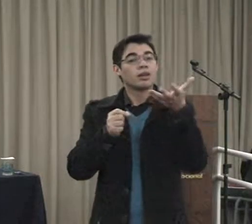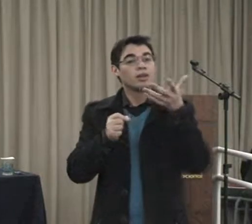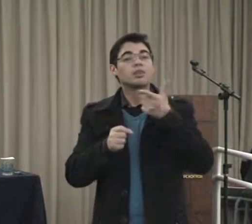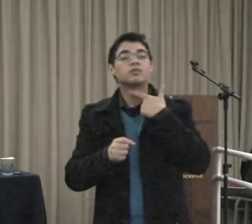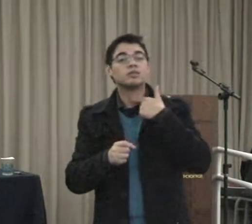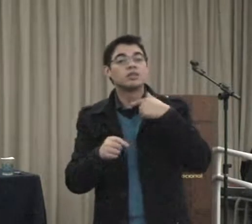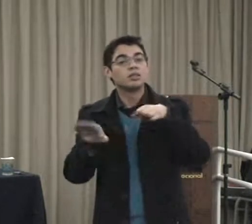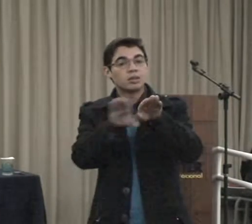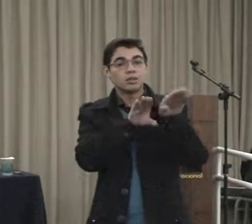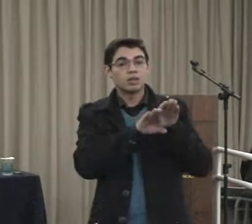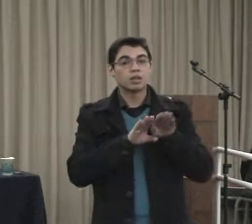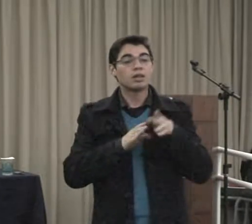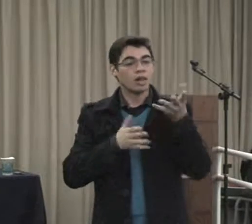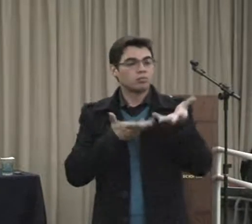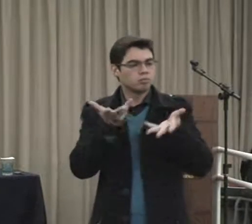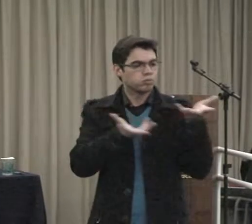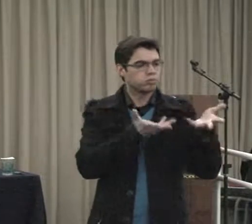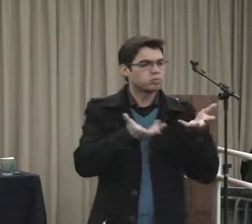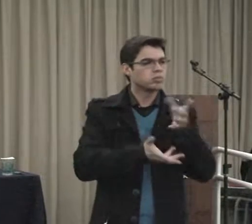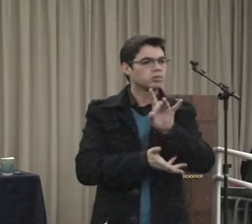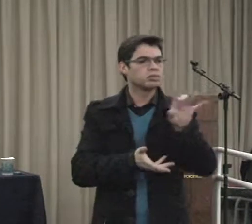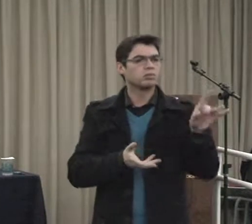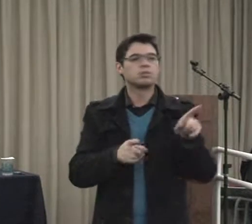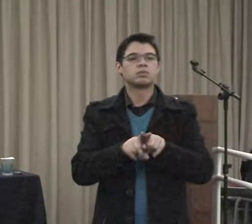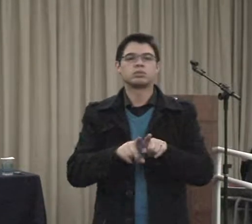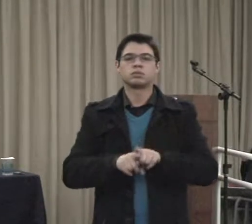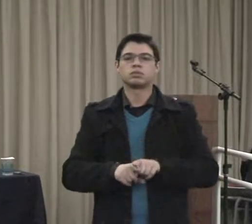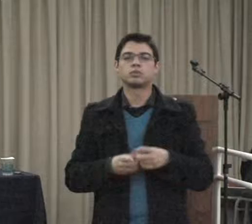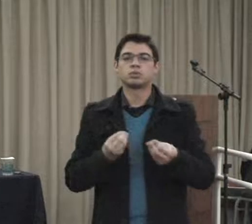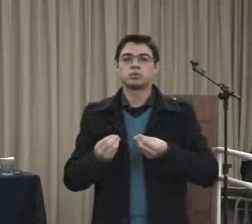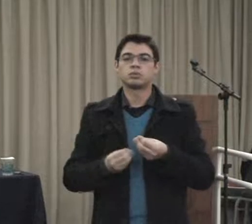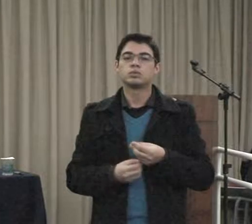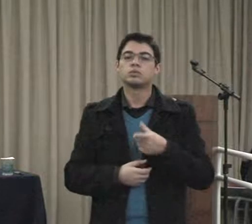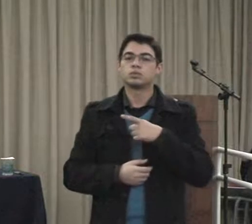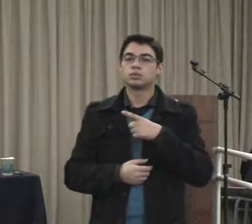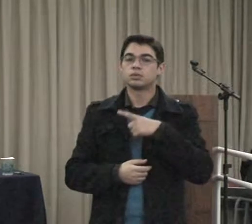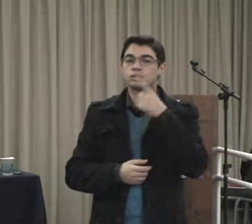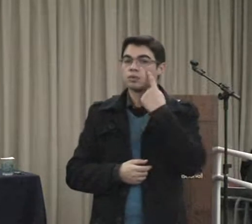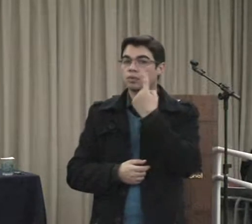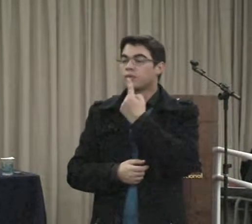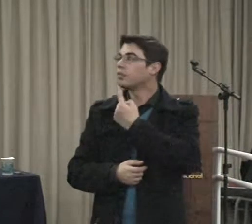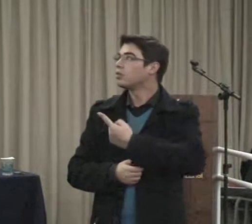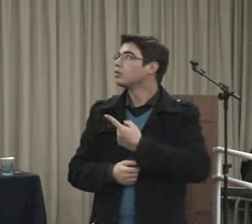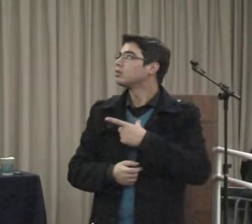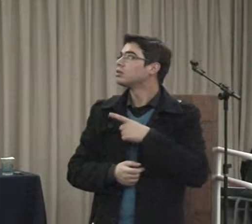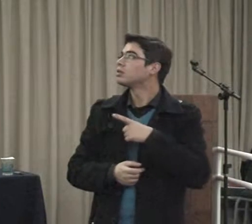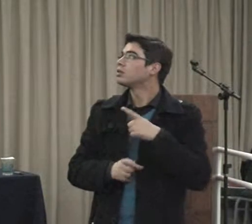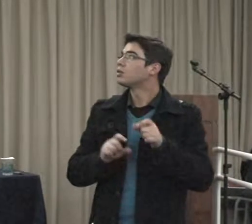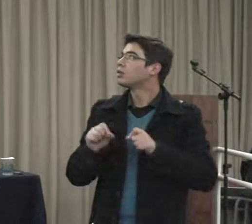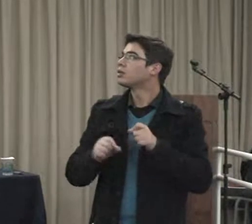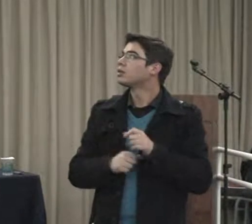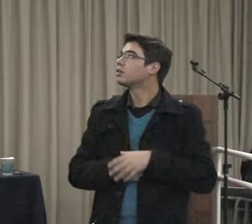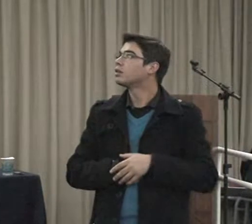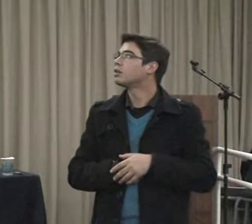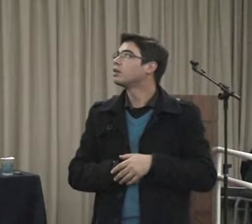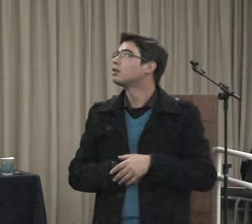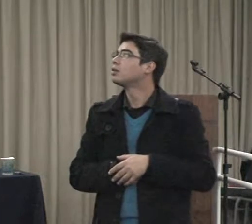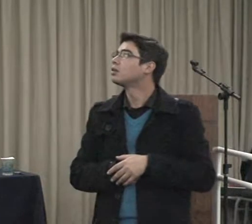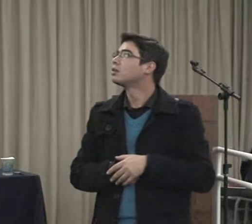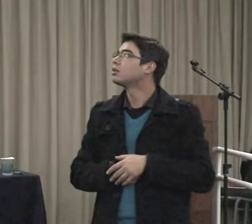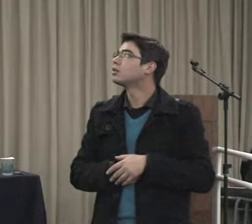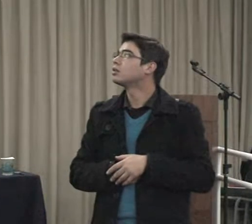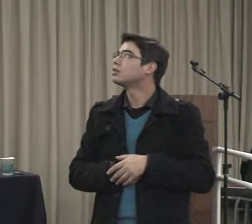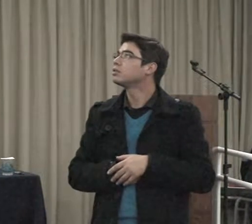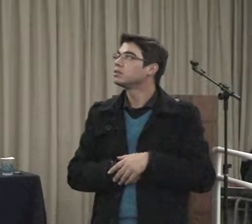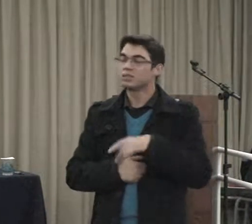Ser tratado com igualdade. Só que nós temos isso, que o nosso Einstein falou, que